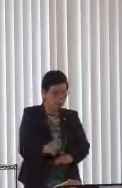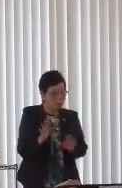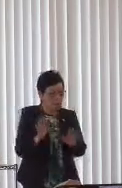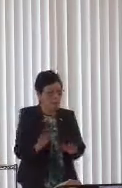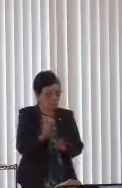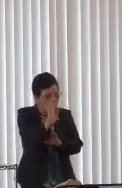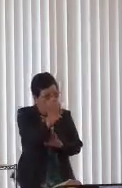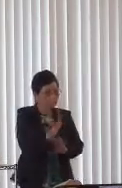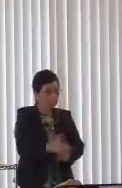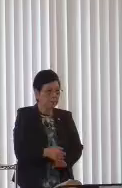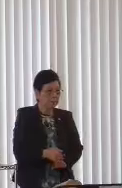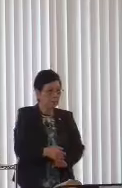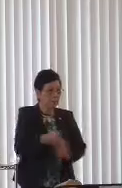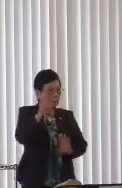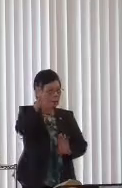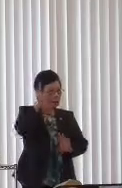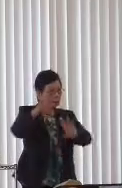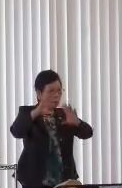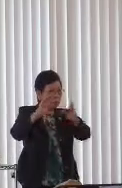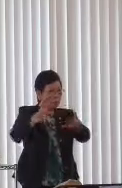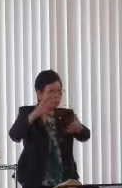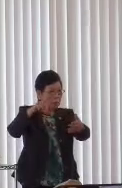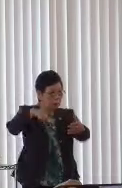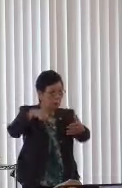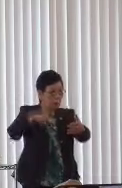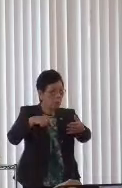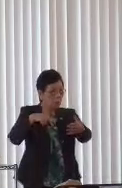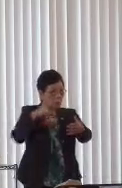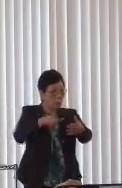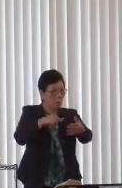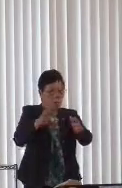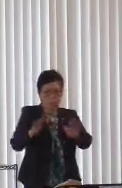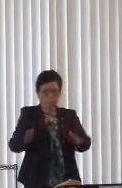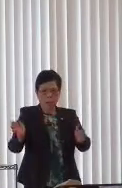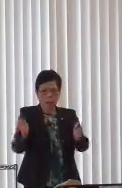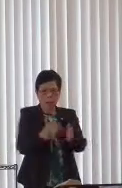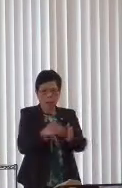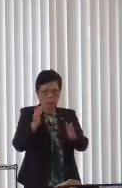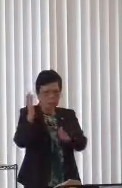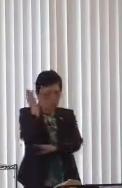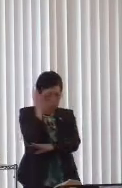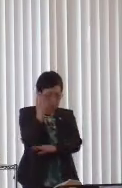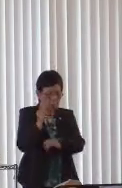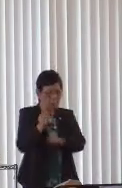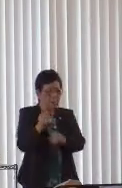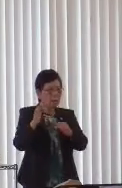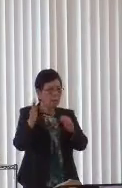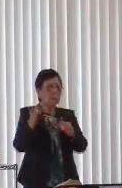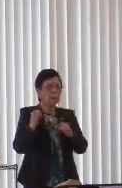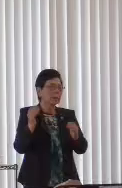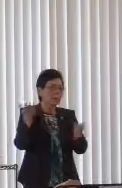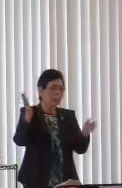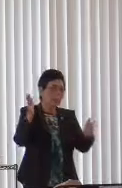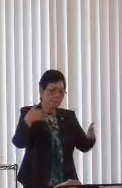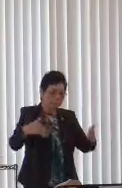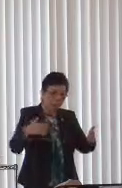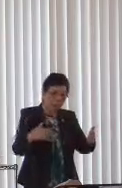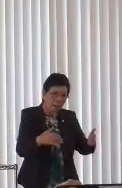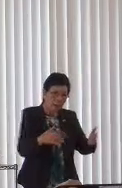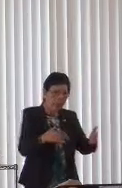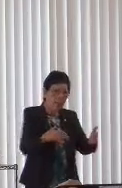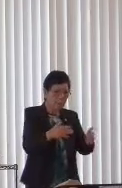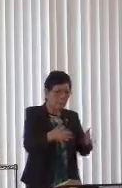今日からこの、神の国の、今までお話あまりしなかったもう一つのとても大切